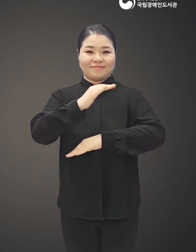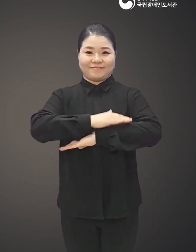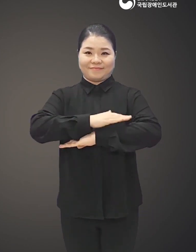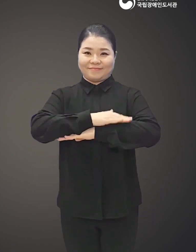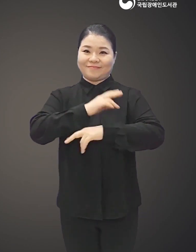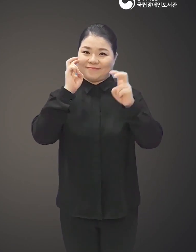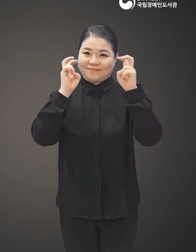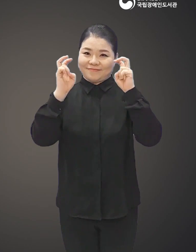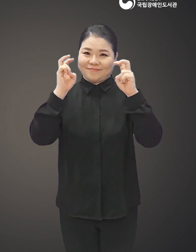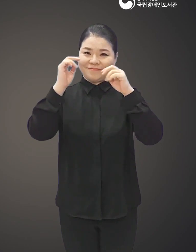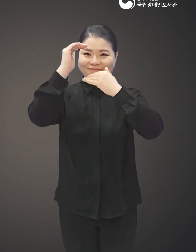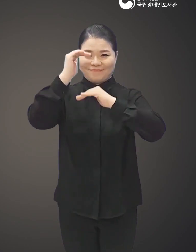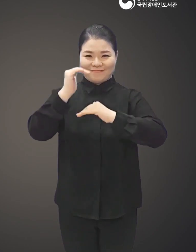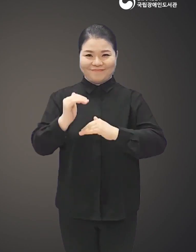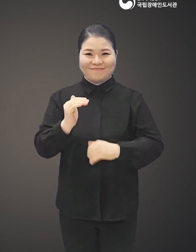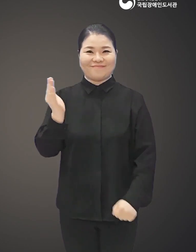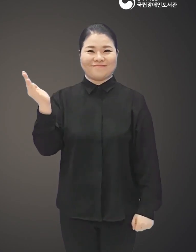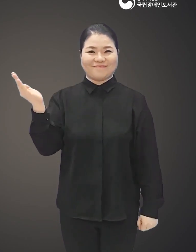저자 장자크 상배.